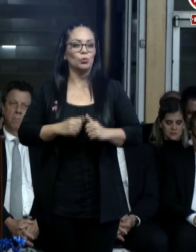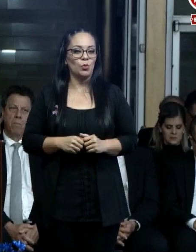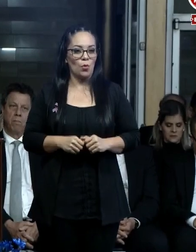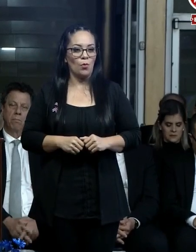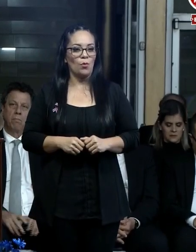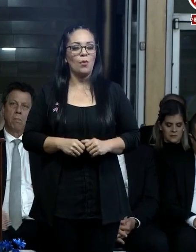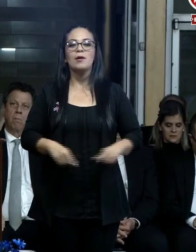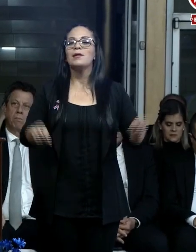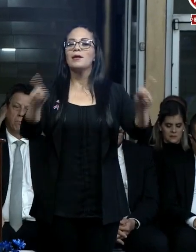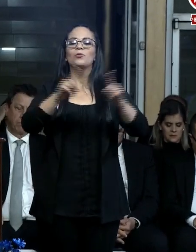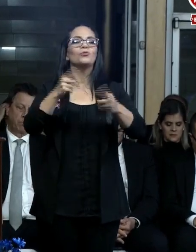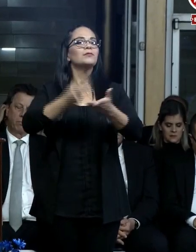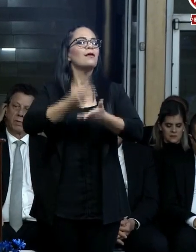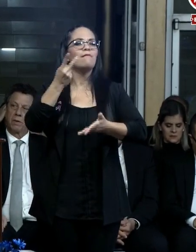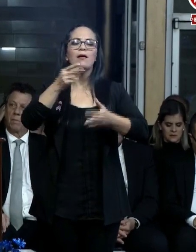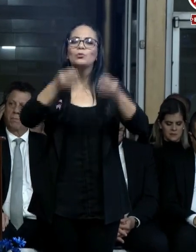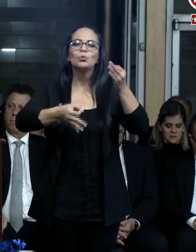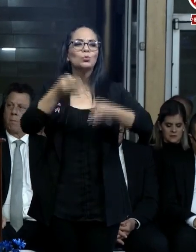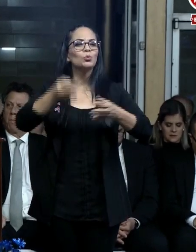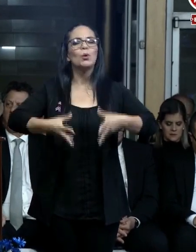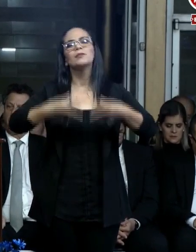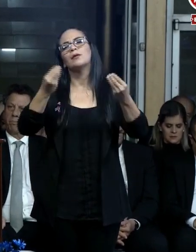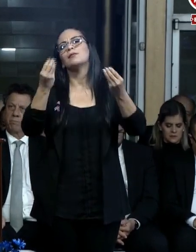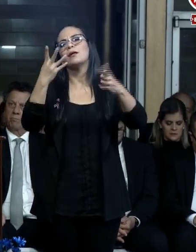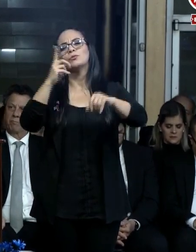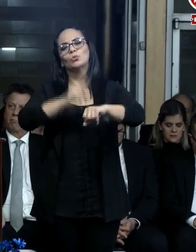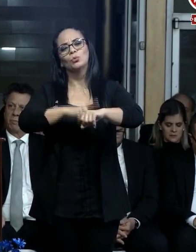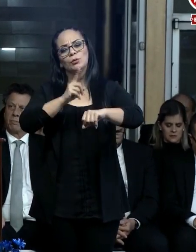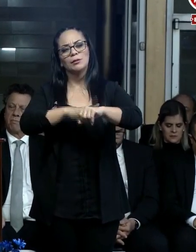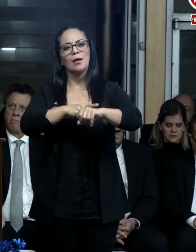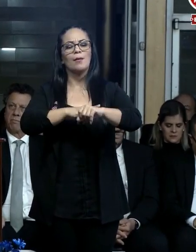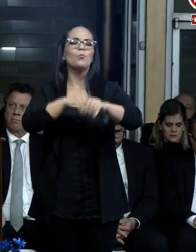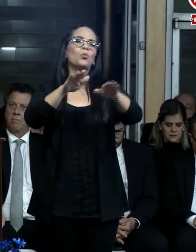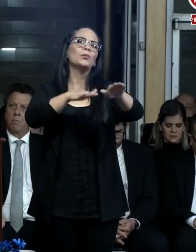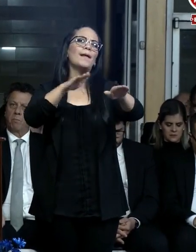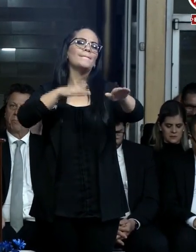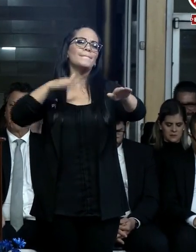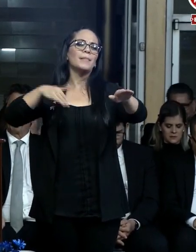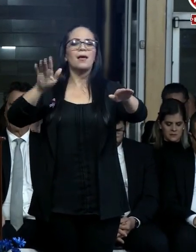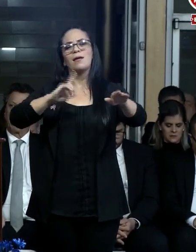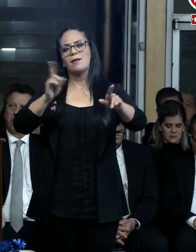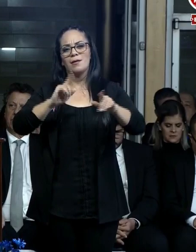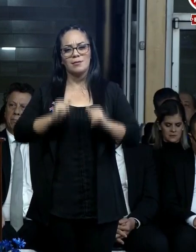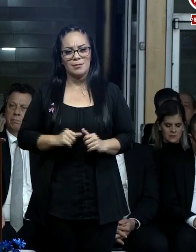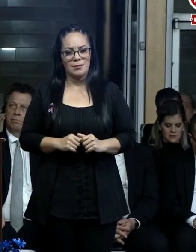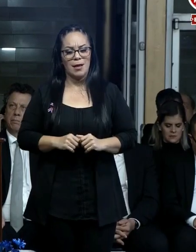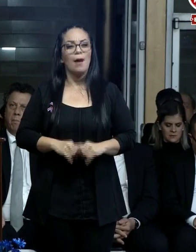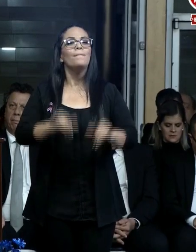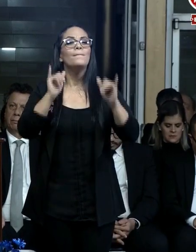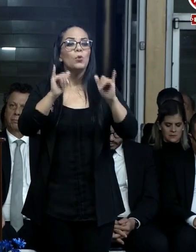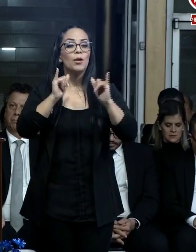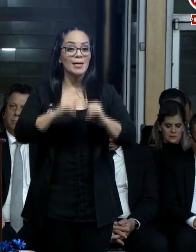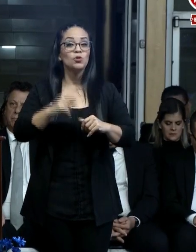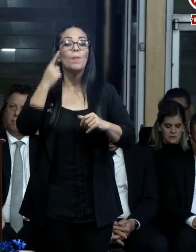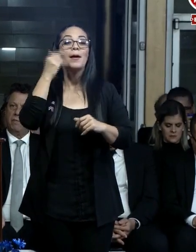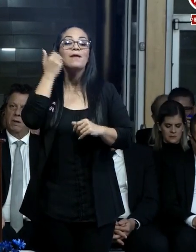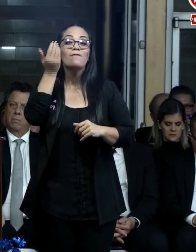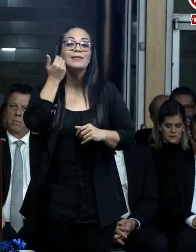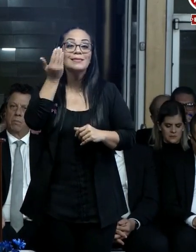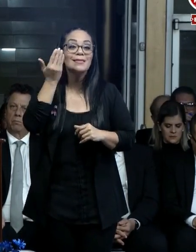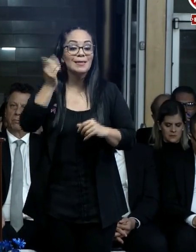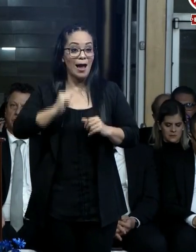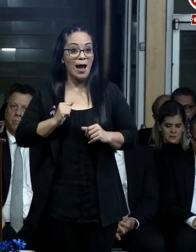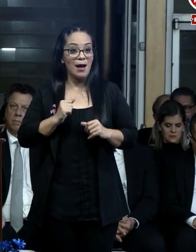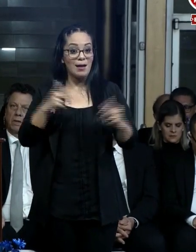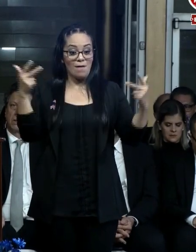no se vale gastar tanto tiempo en una presa. Y por eso, para facilitar